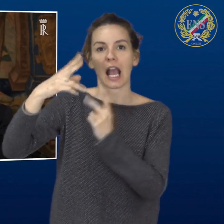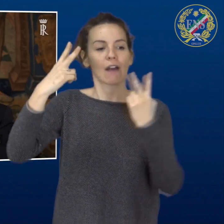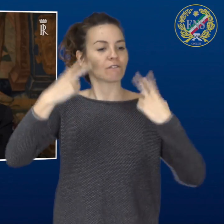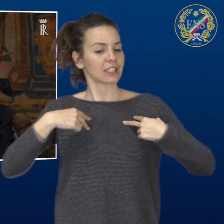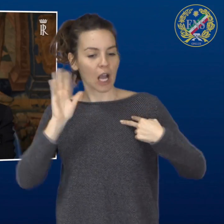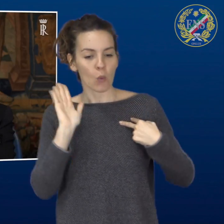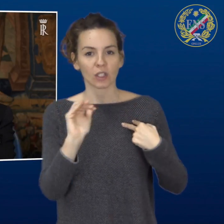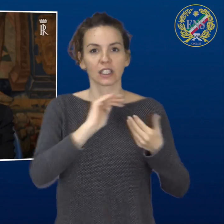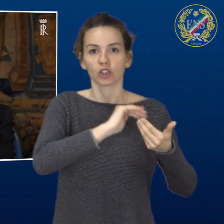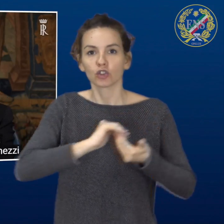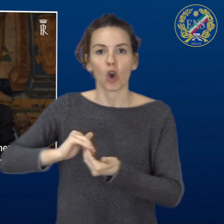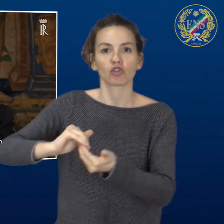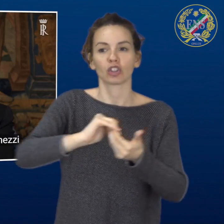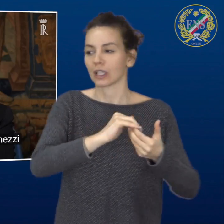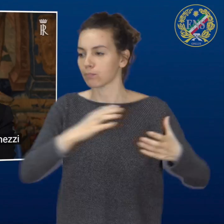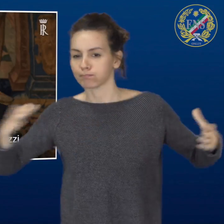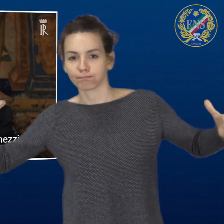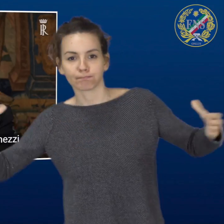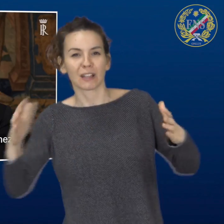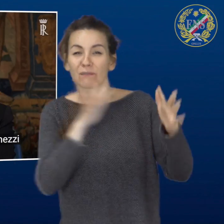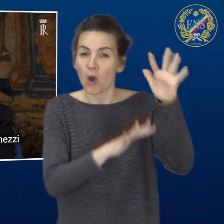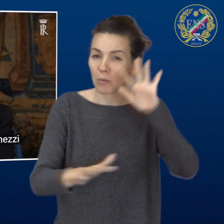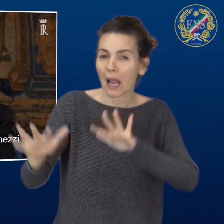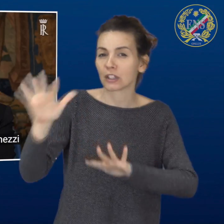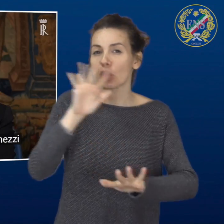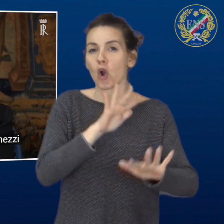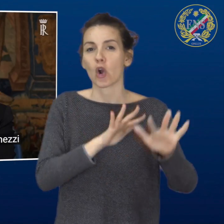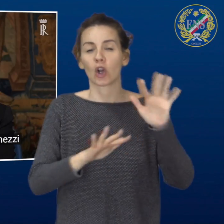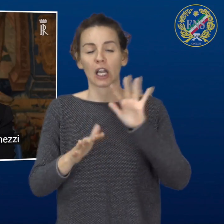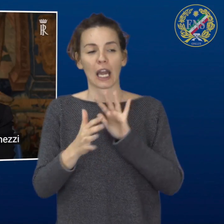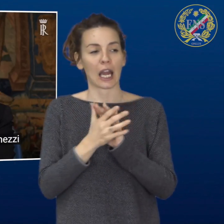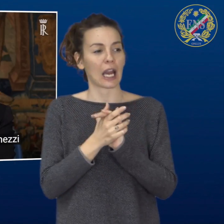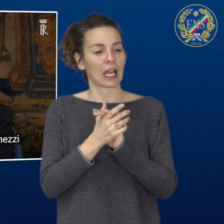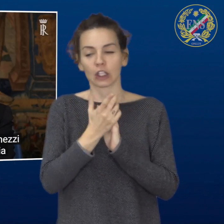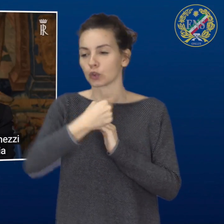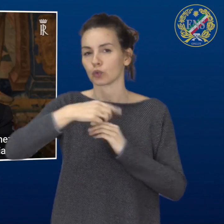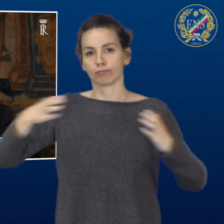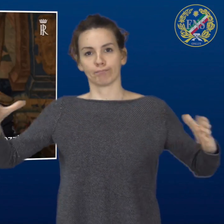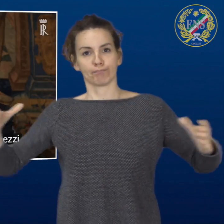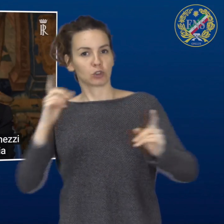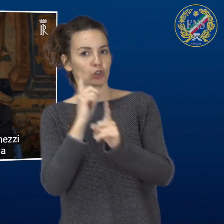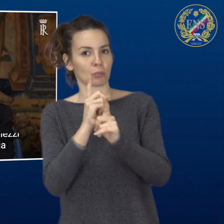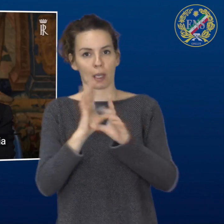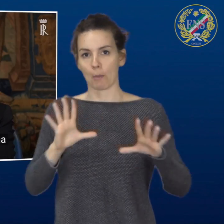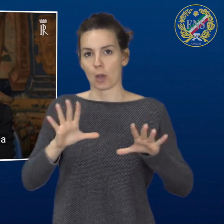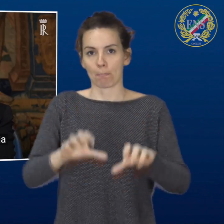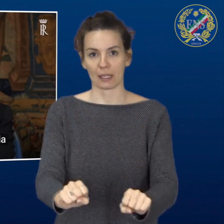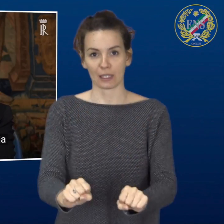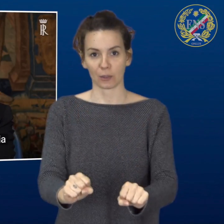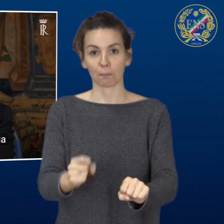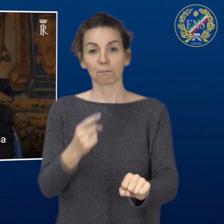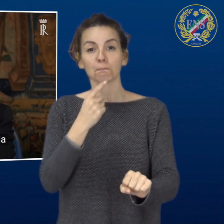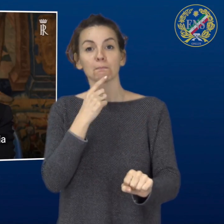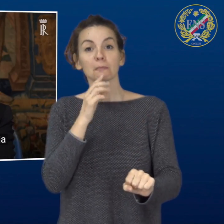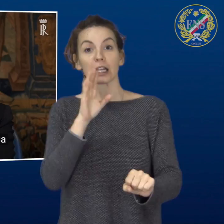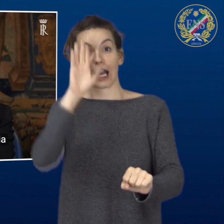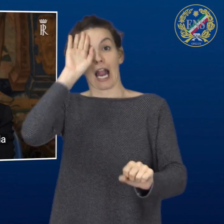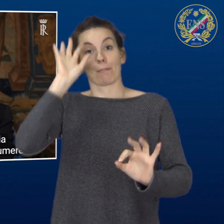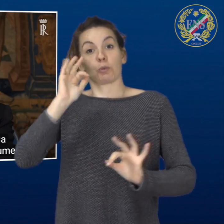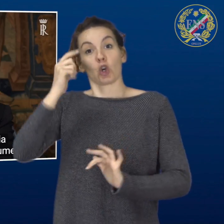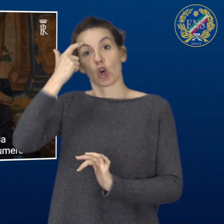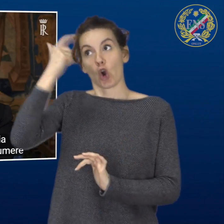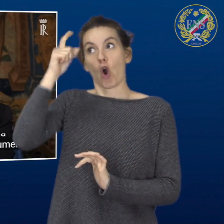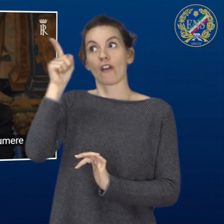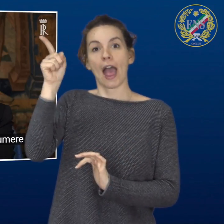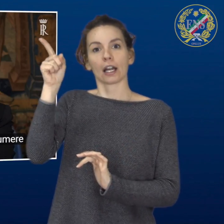quotidiana della società, nei mezzi di informazione. Alla cabina di regia, costituita dal Governo,